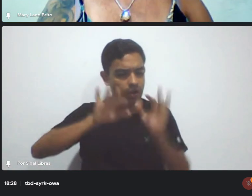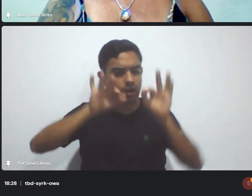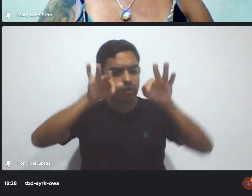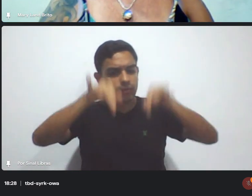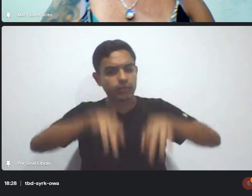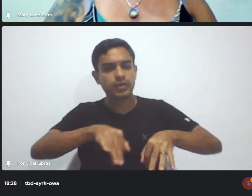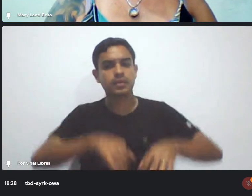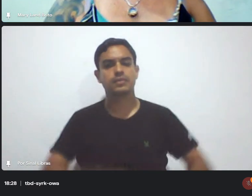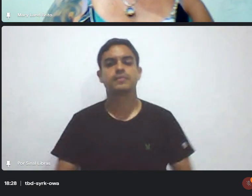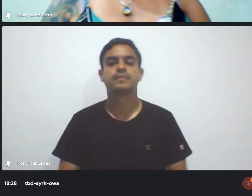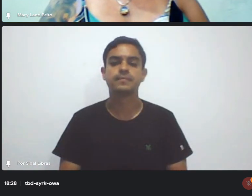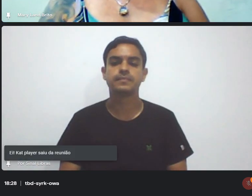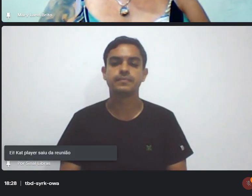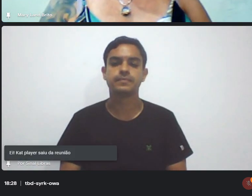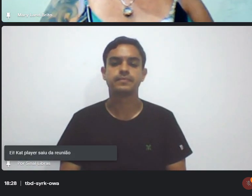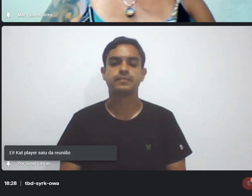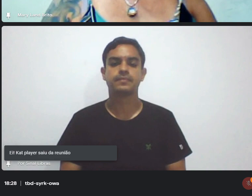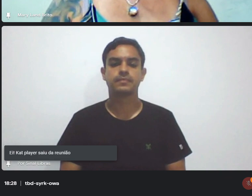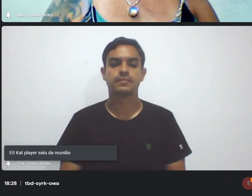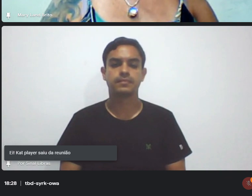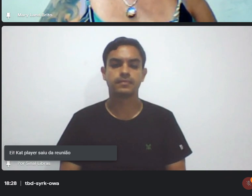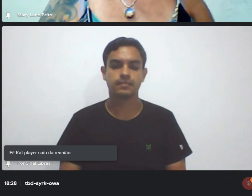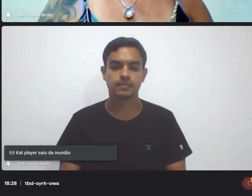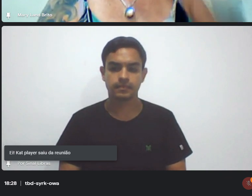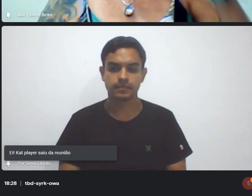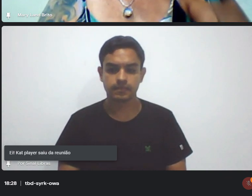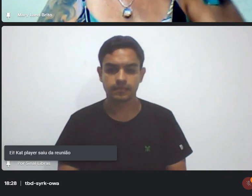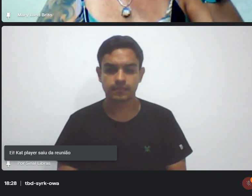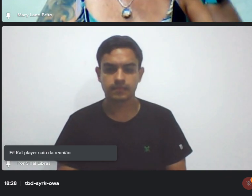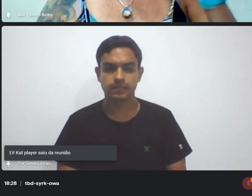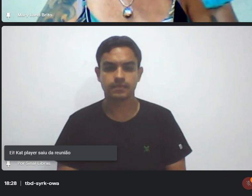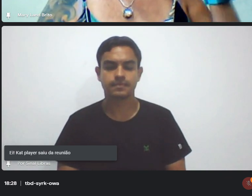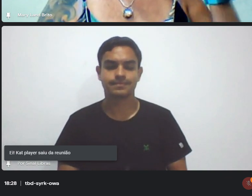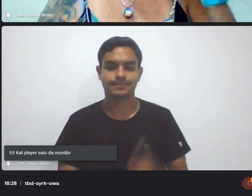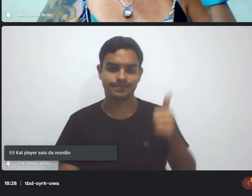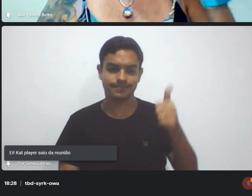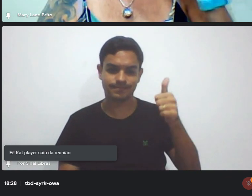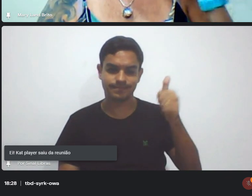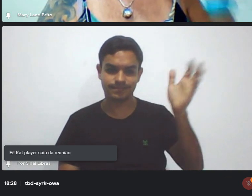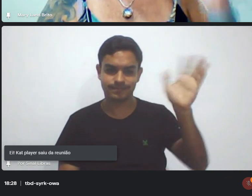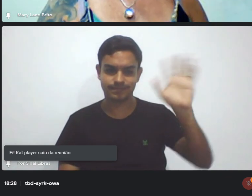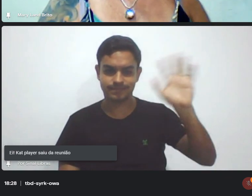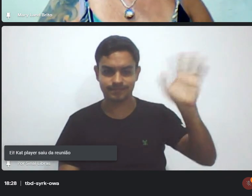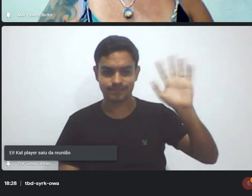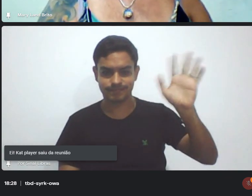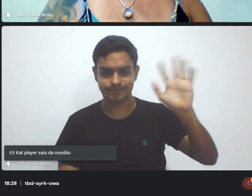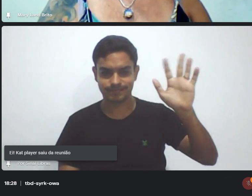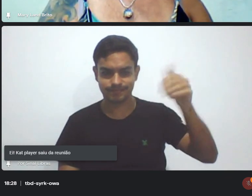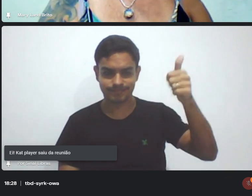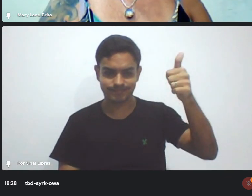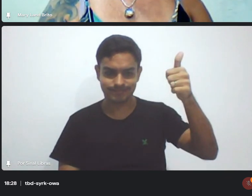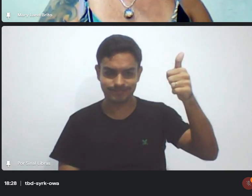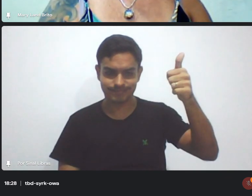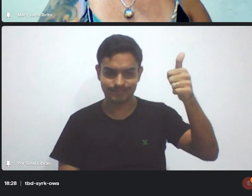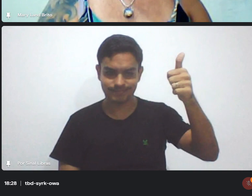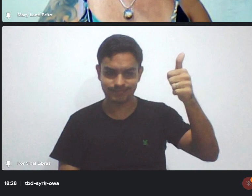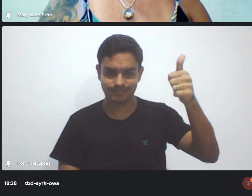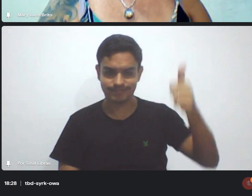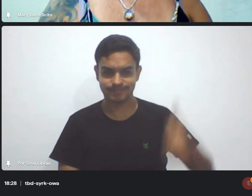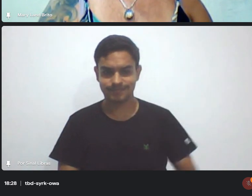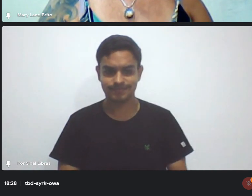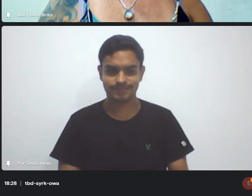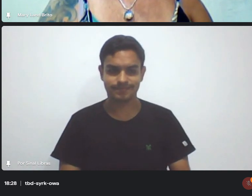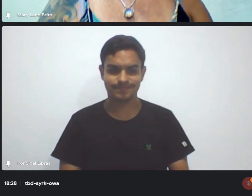tchau. Boa noite, pessoal. Nesta direct. Boa noite a todos e todas. Ei, todos